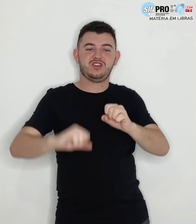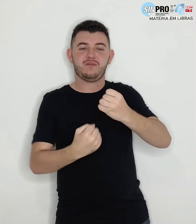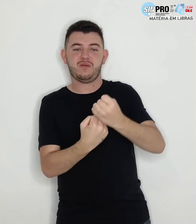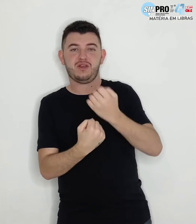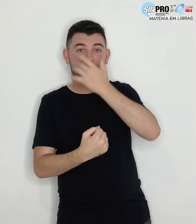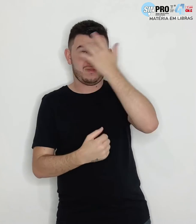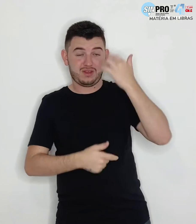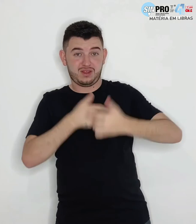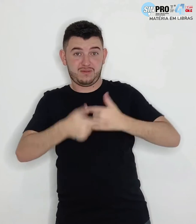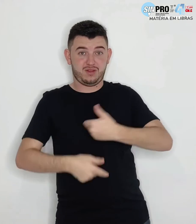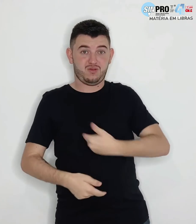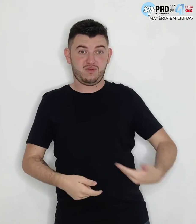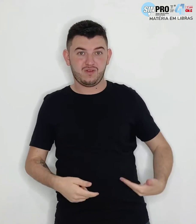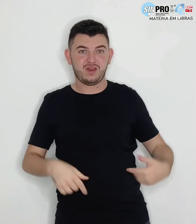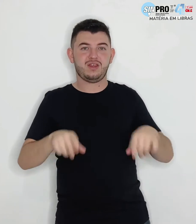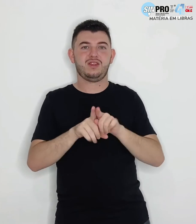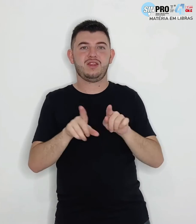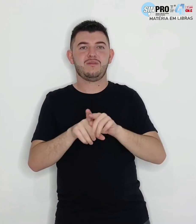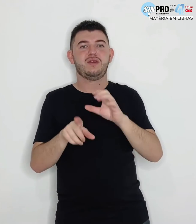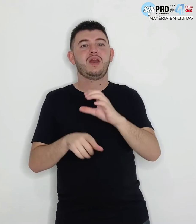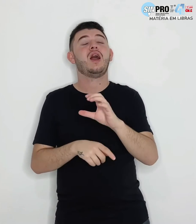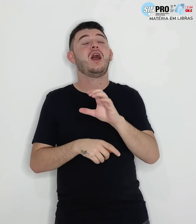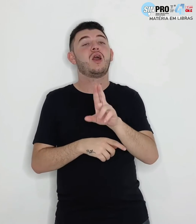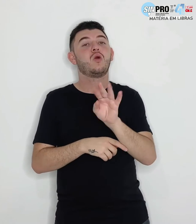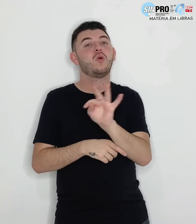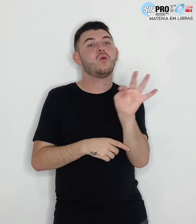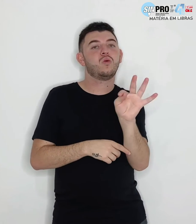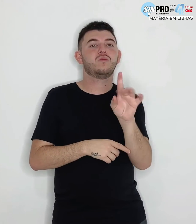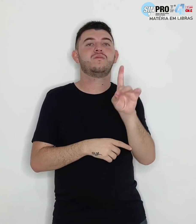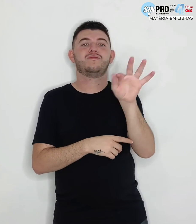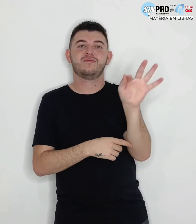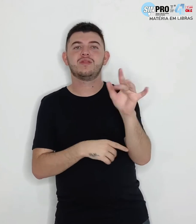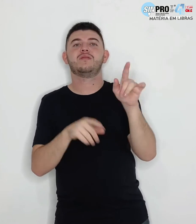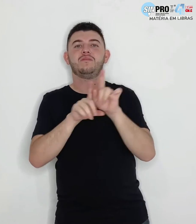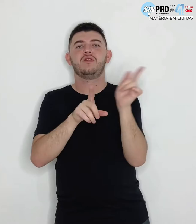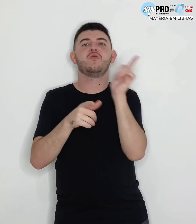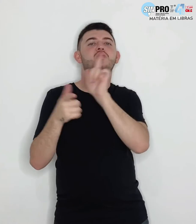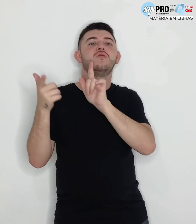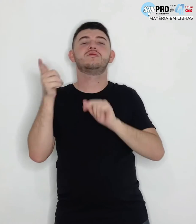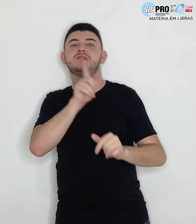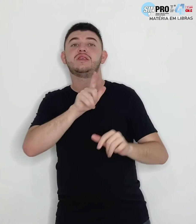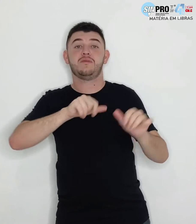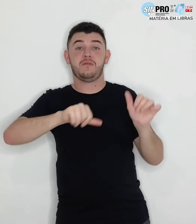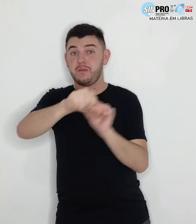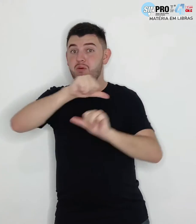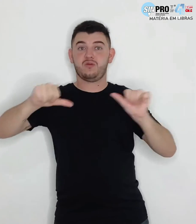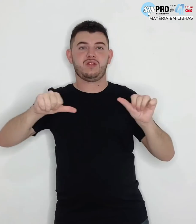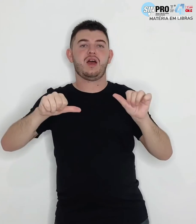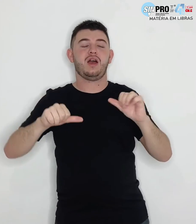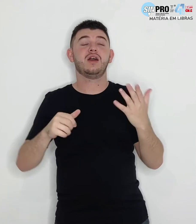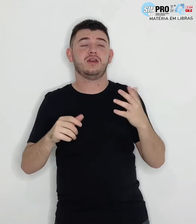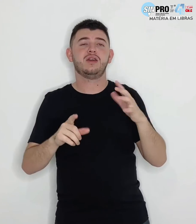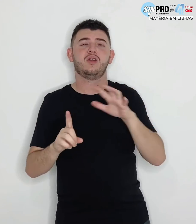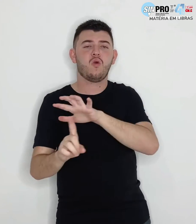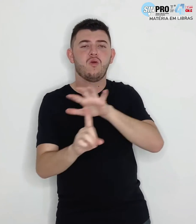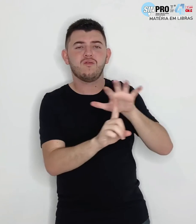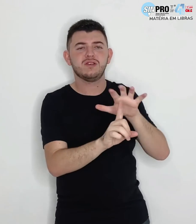funcionalismo e a Central Única dos Trabalhadores do DF, conseguimos mudar esse cenário e convencer os parlamentares a